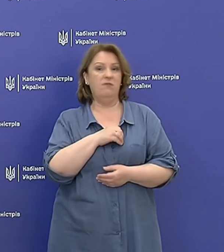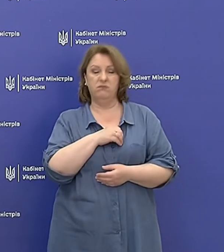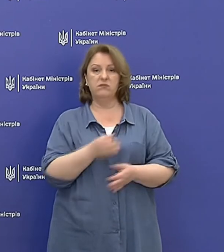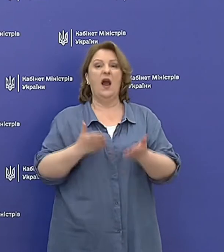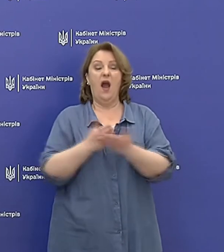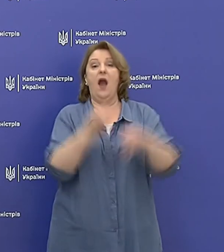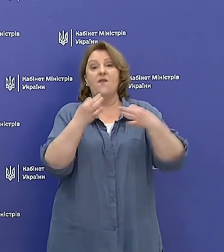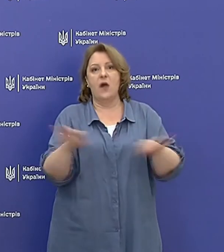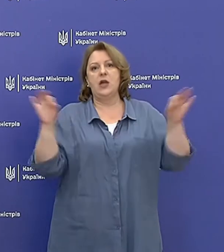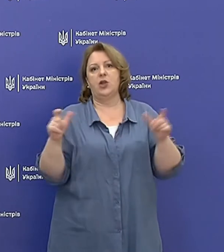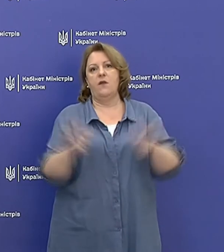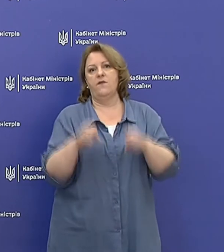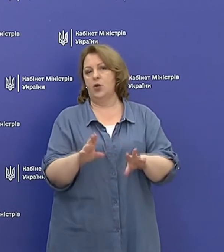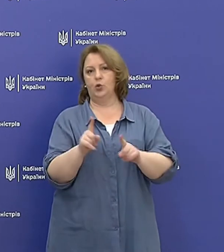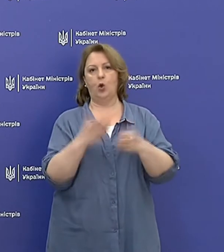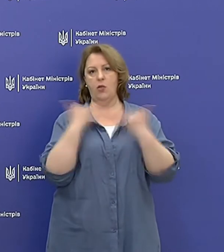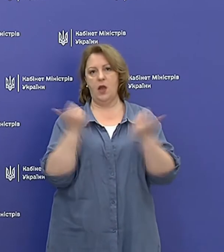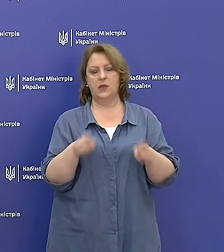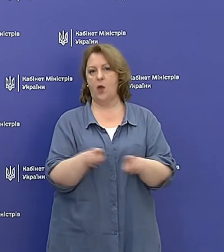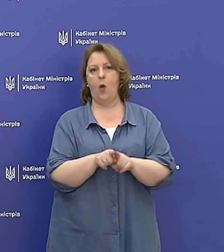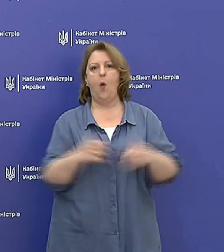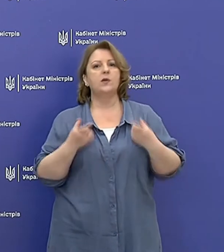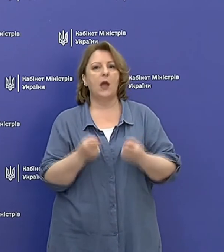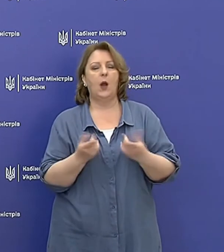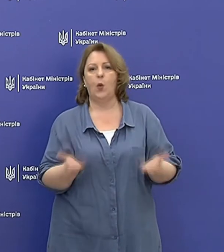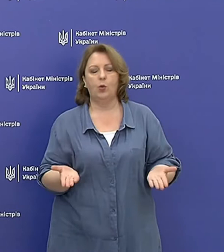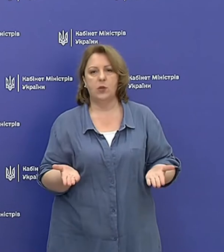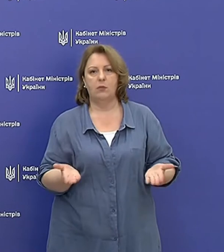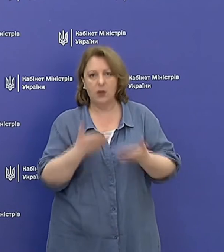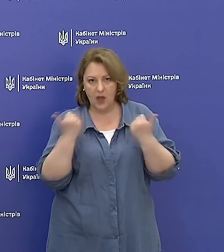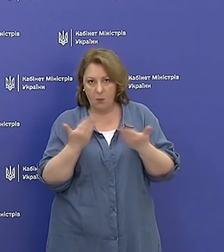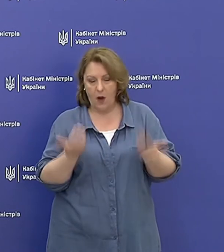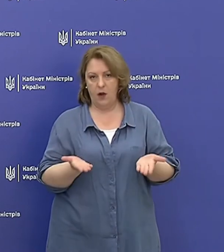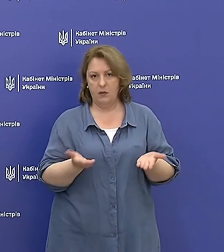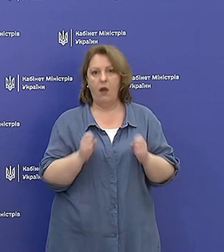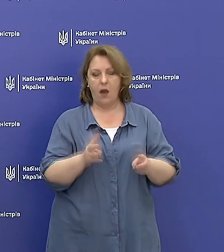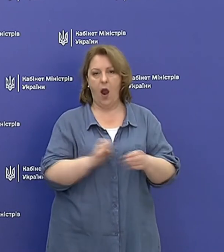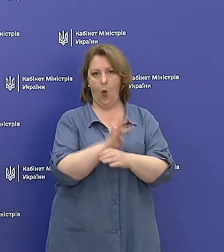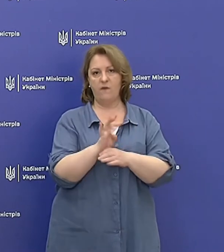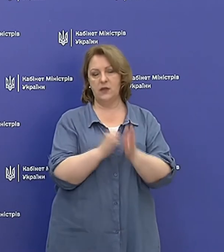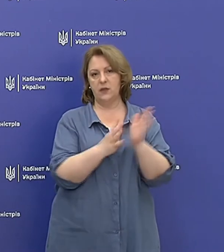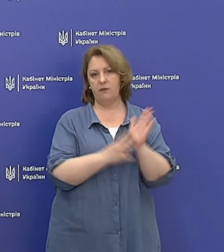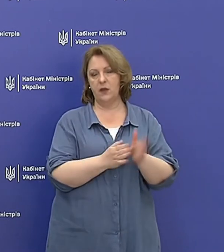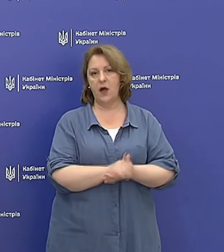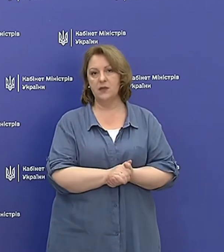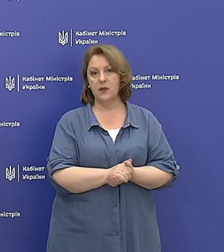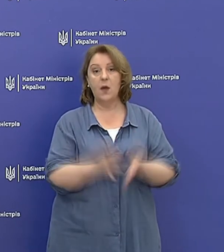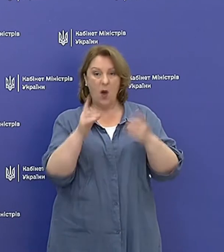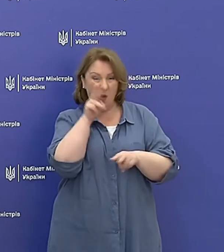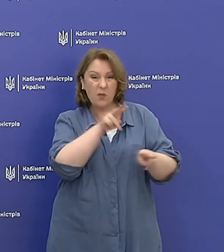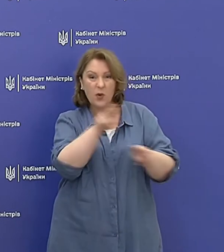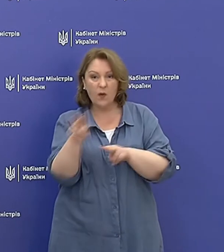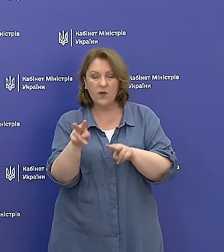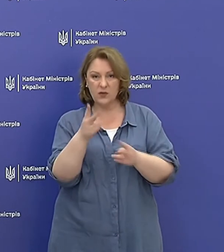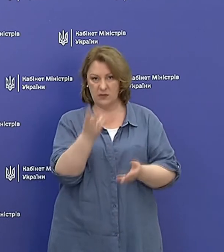всі вирішили, що його вже не існує, що такої загрози немає, як COVID-19. Просто подивіться